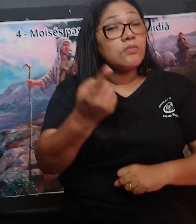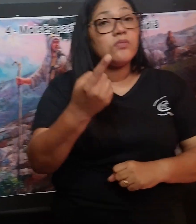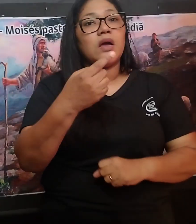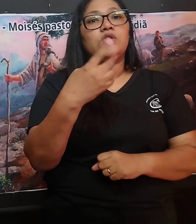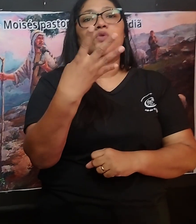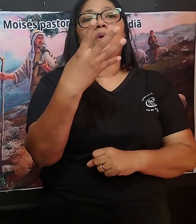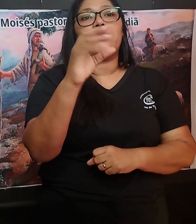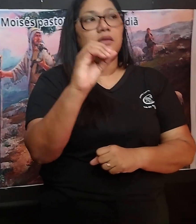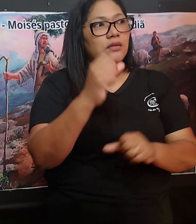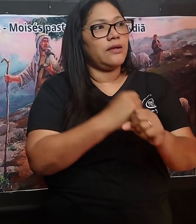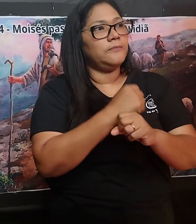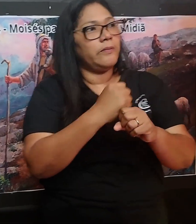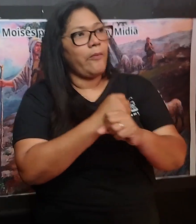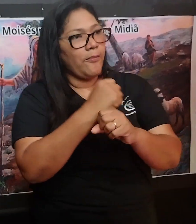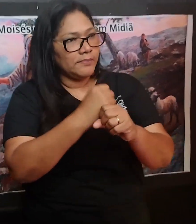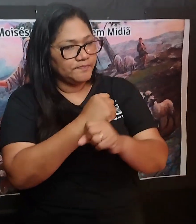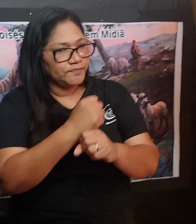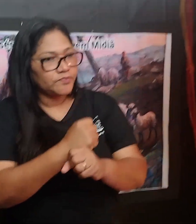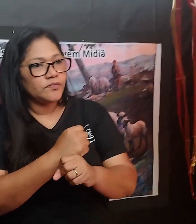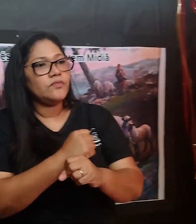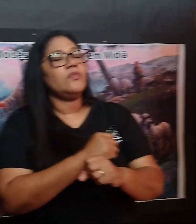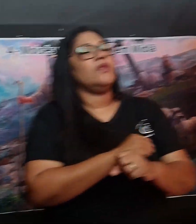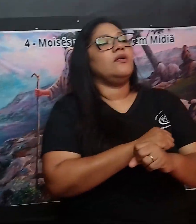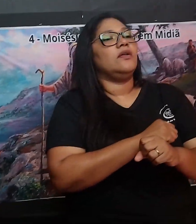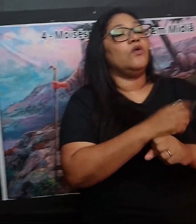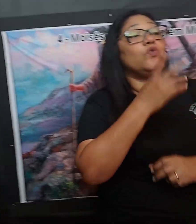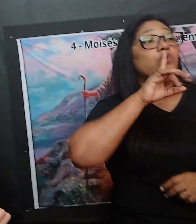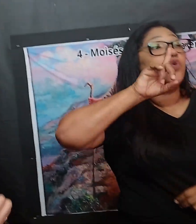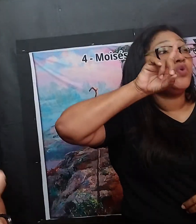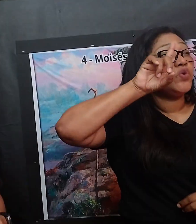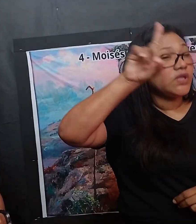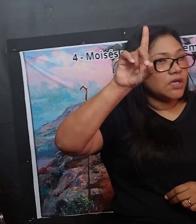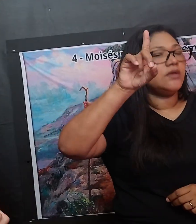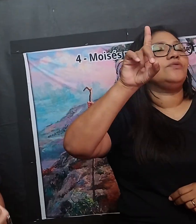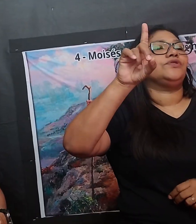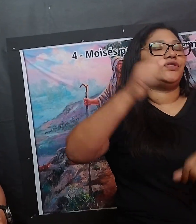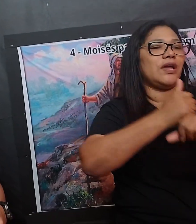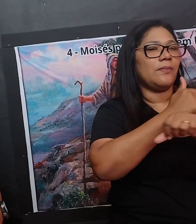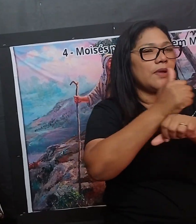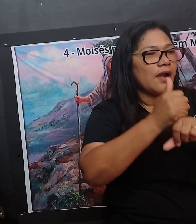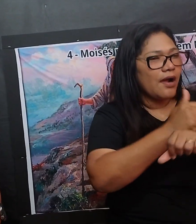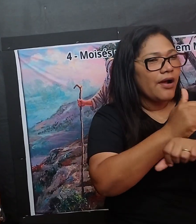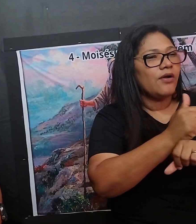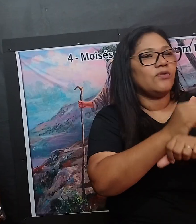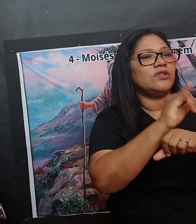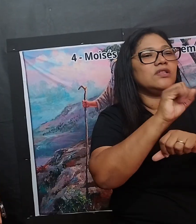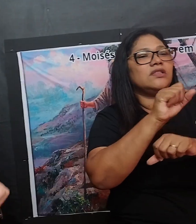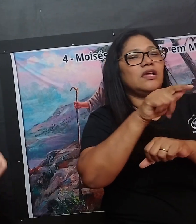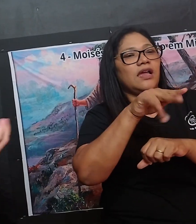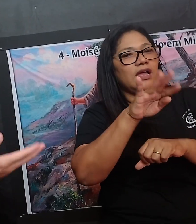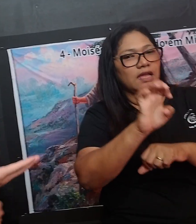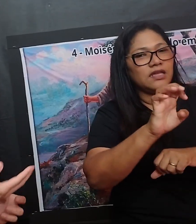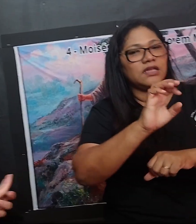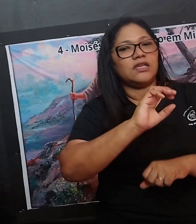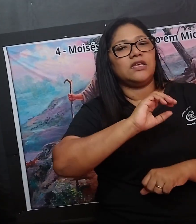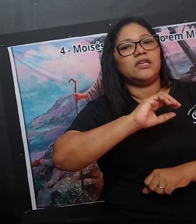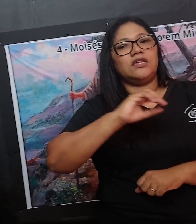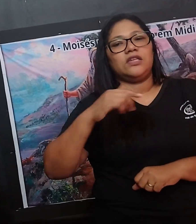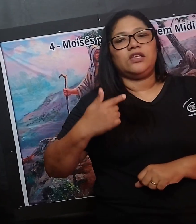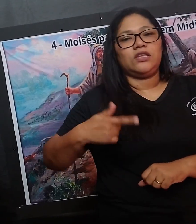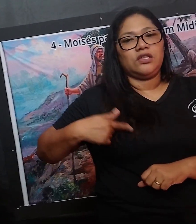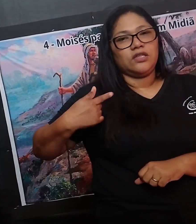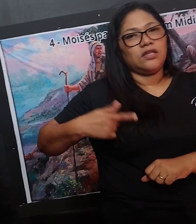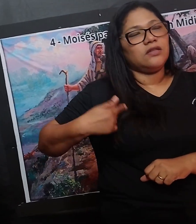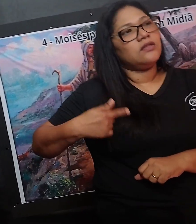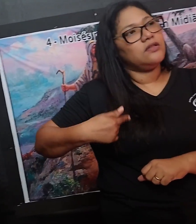com 80 anos, Yahvé, o Deus de Israel, o Deus de Abraão, Isaac e Jacó, aparece